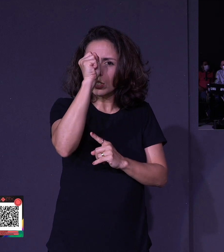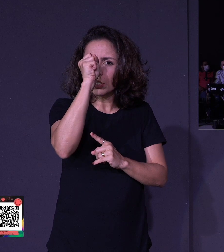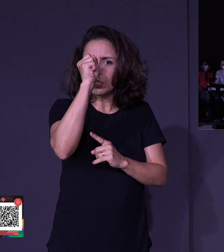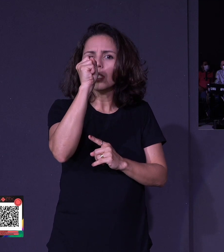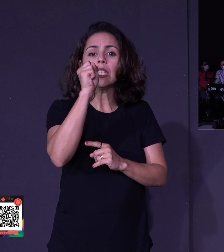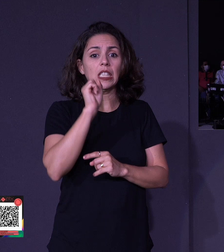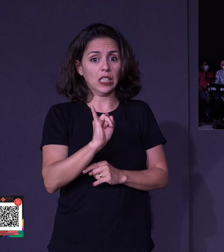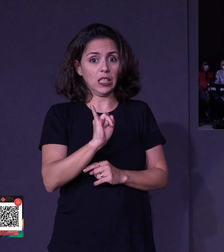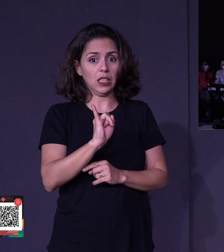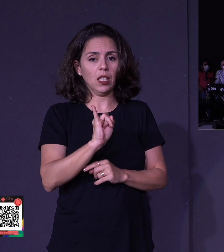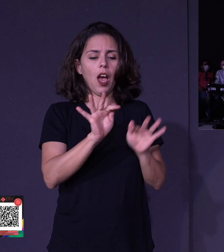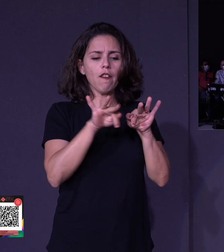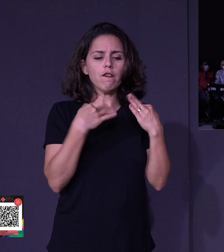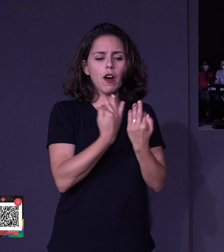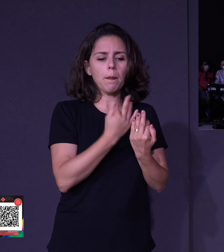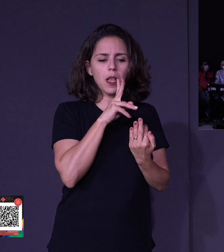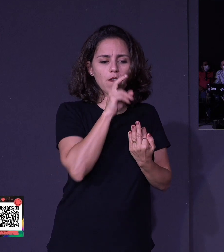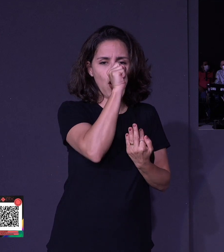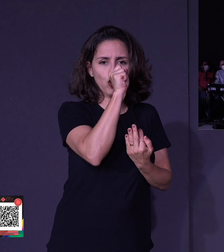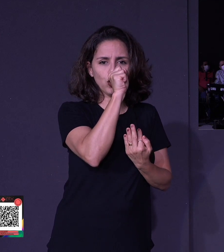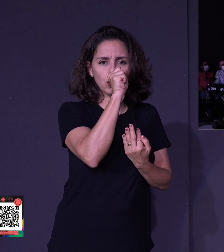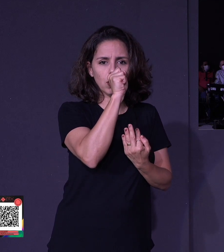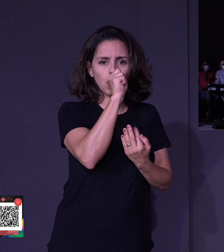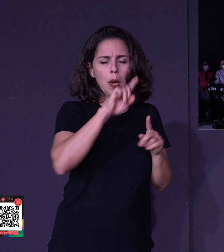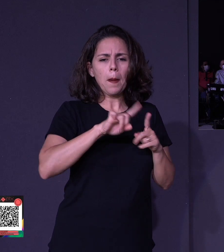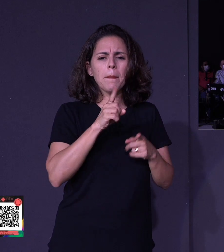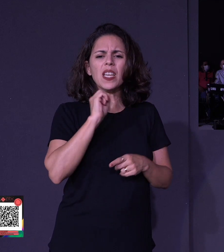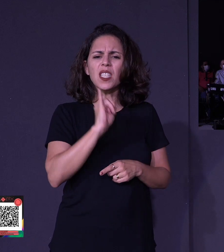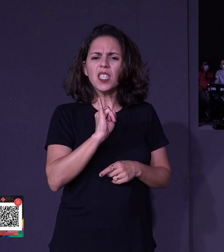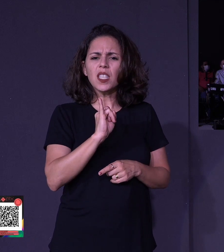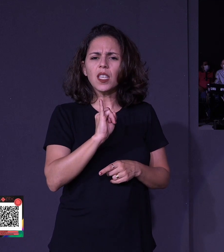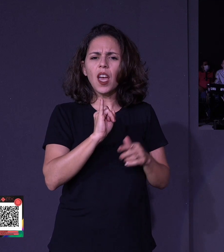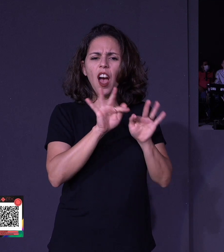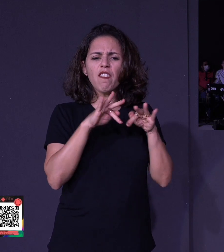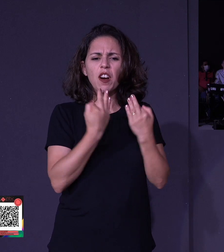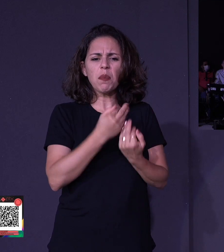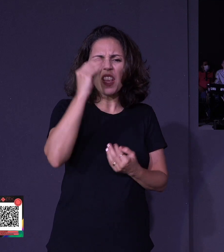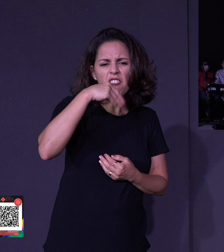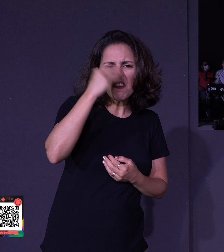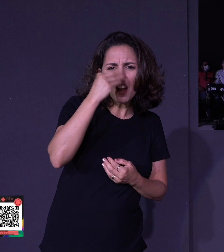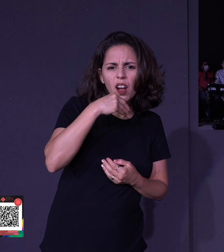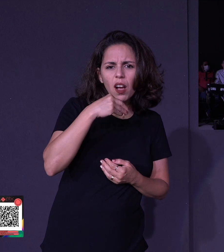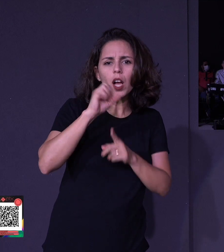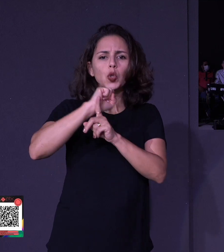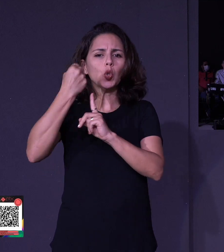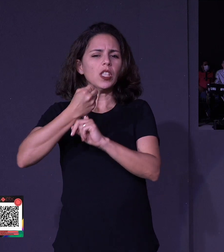famílias. E a vitalidade de toda a família depende do relacionamento entre pessoas do sexo